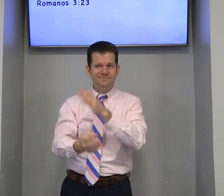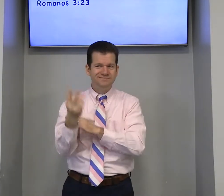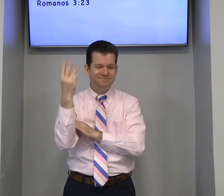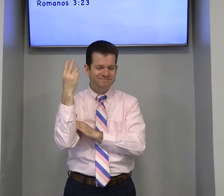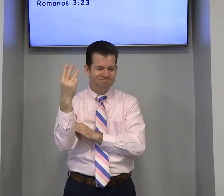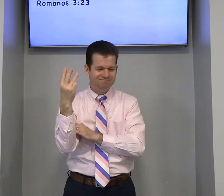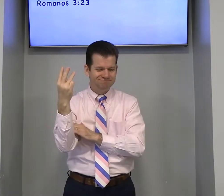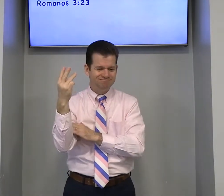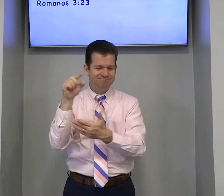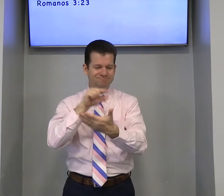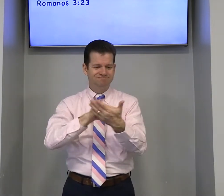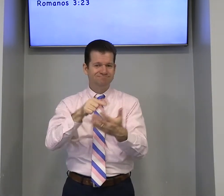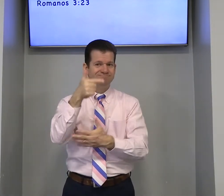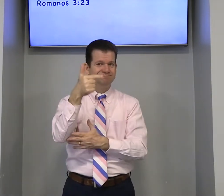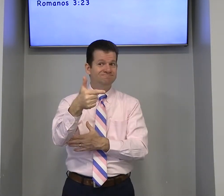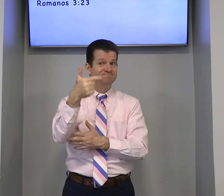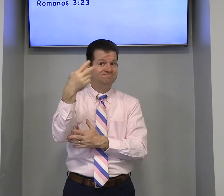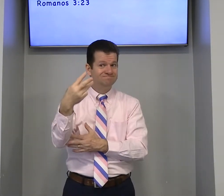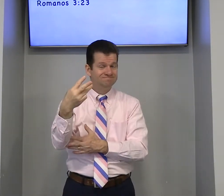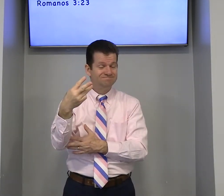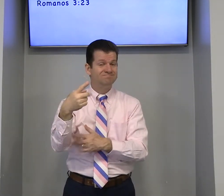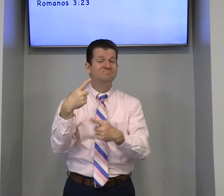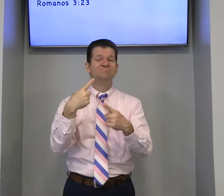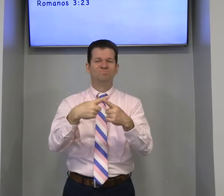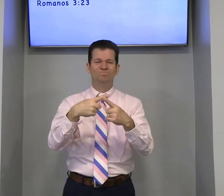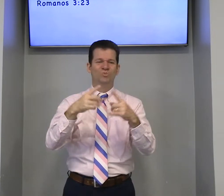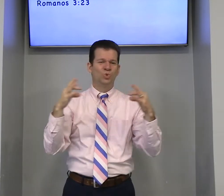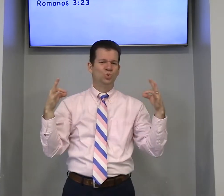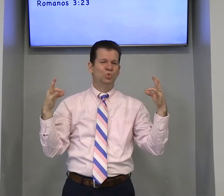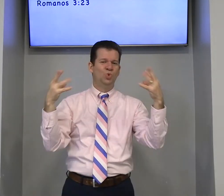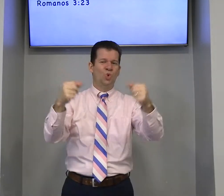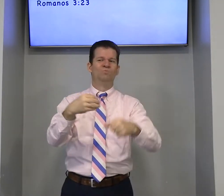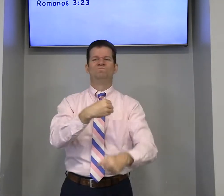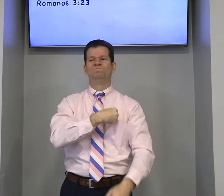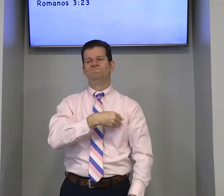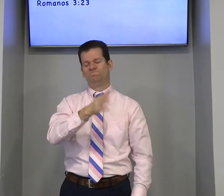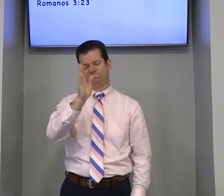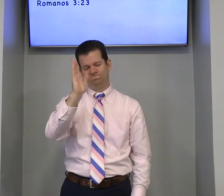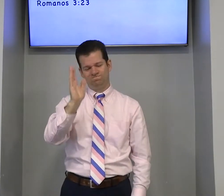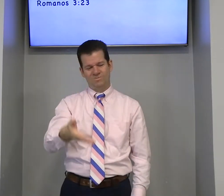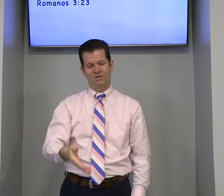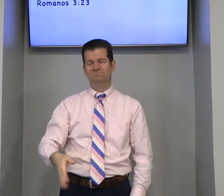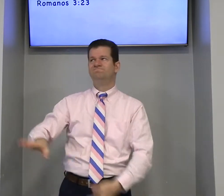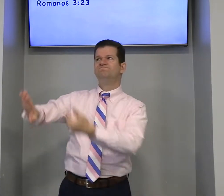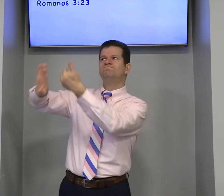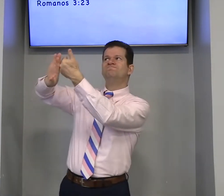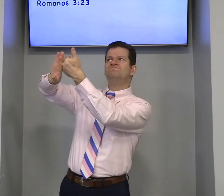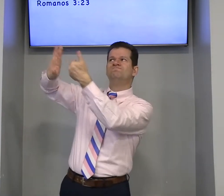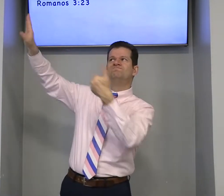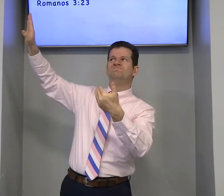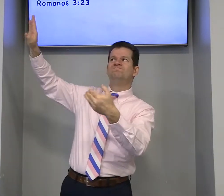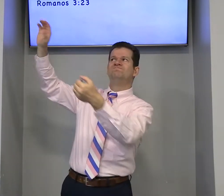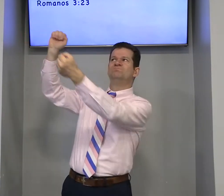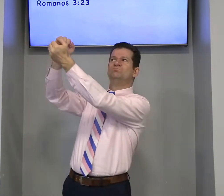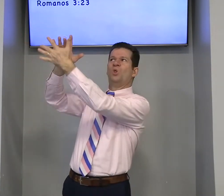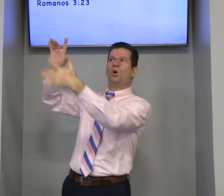Romanos, capítulo 3, versículo 23. Porque todos pecaram e